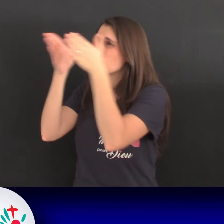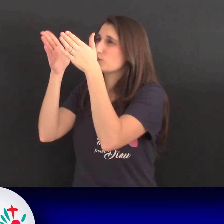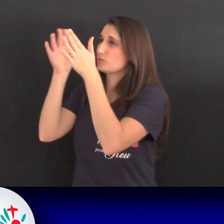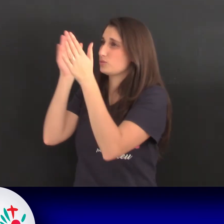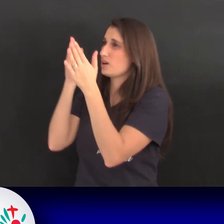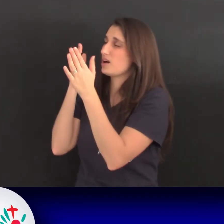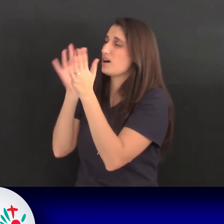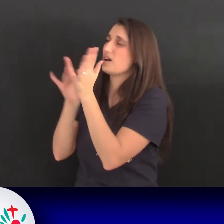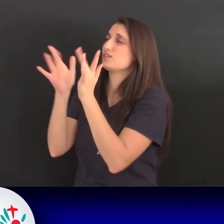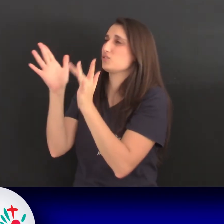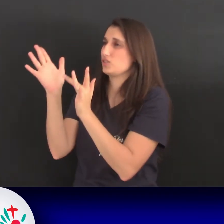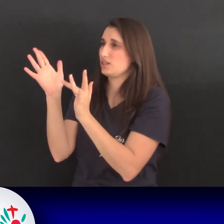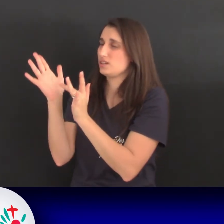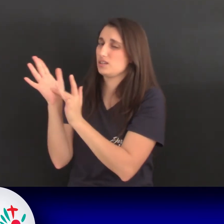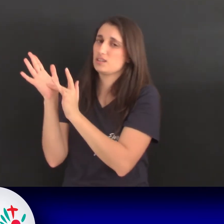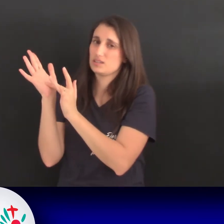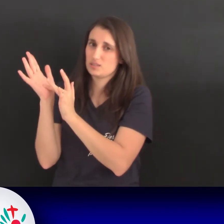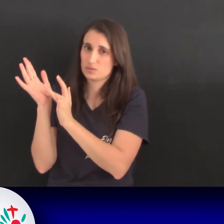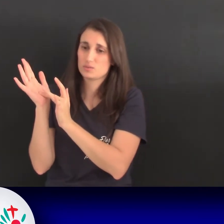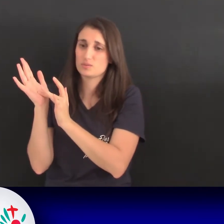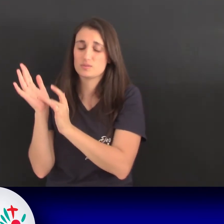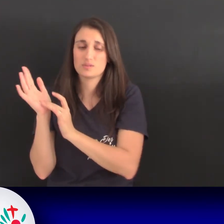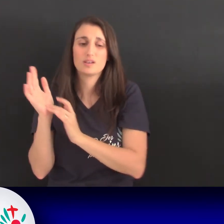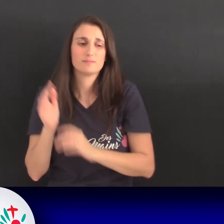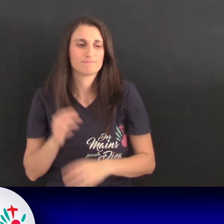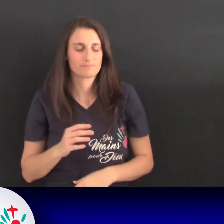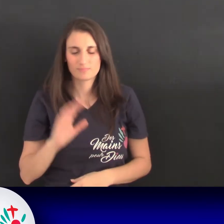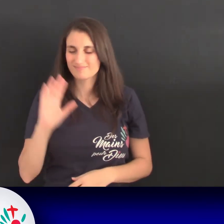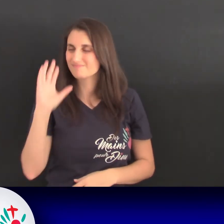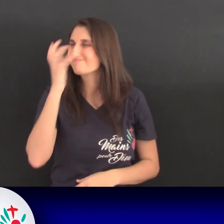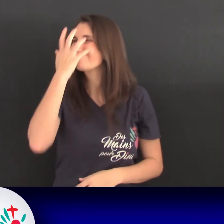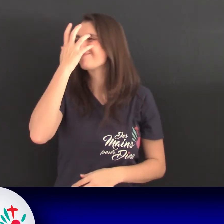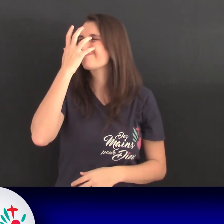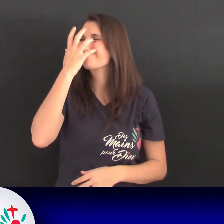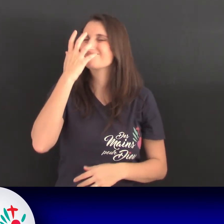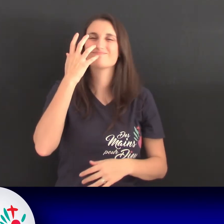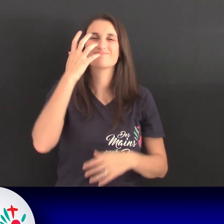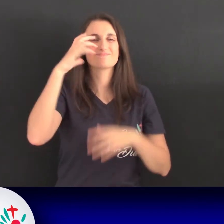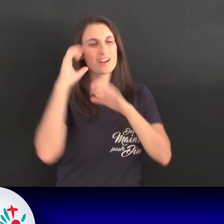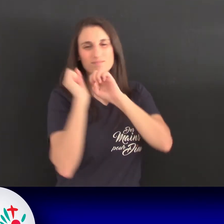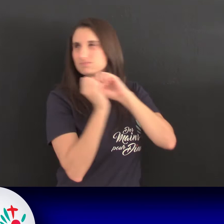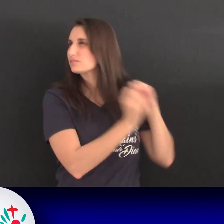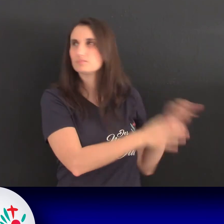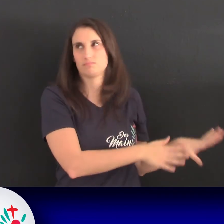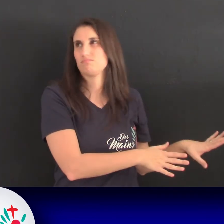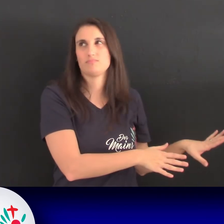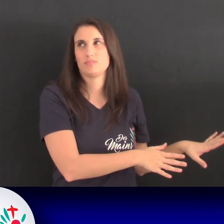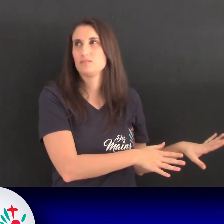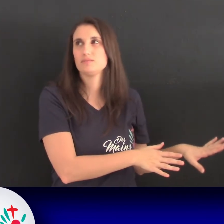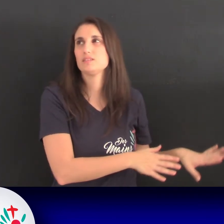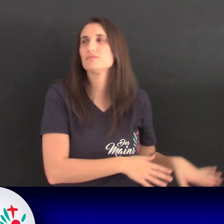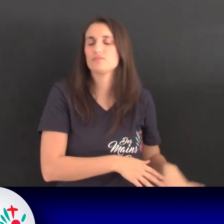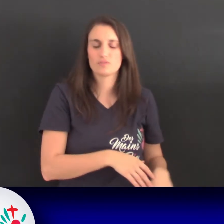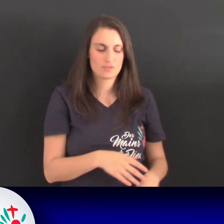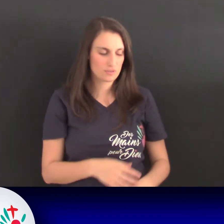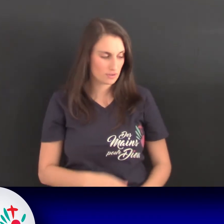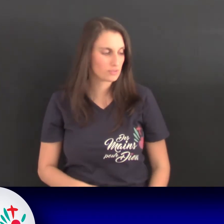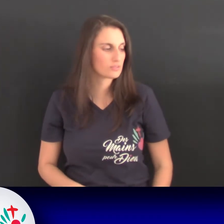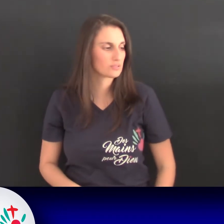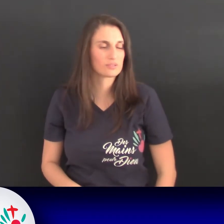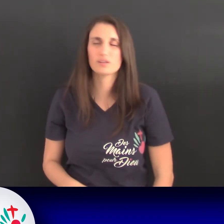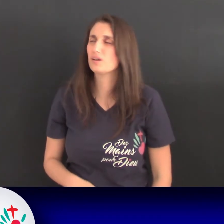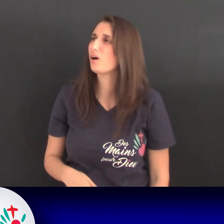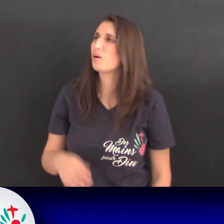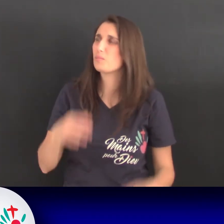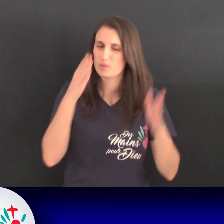centré sur toi, Jésus. Oui, je renonce à tous mes